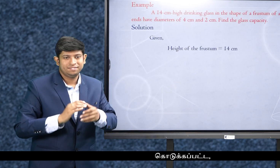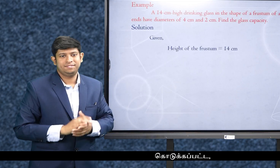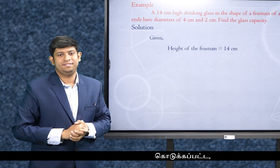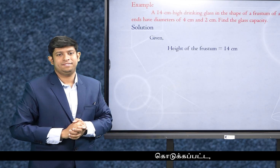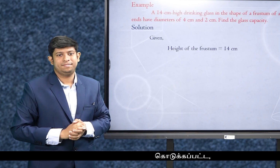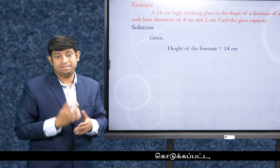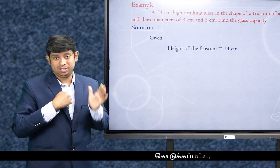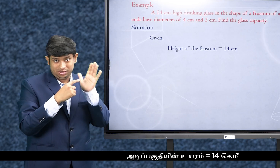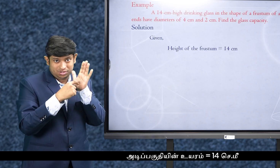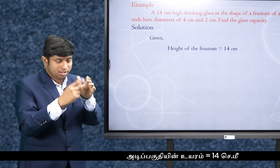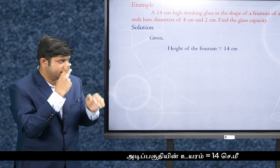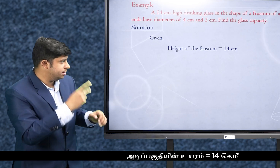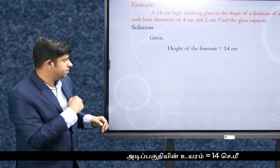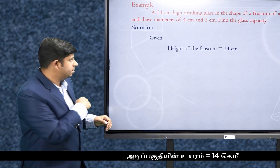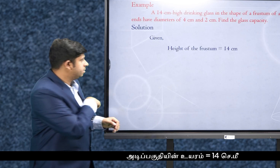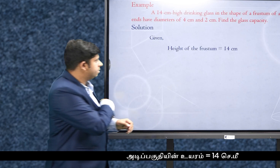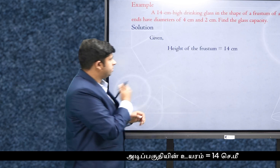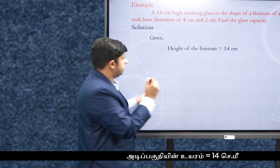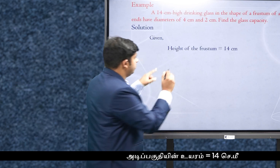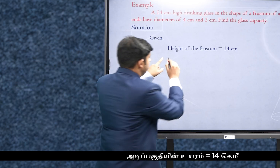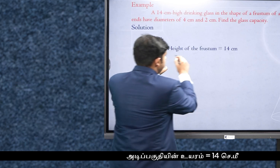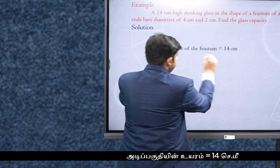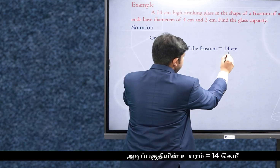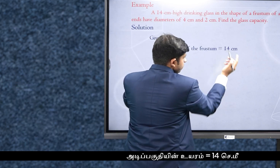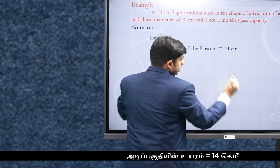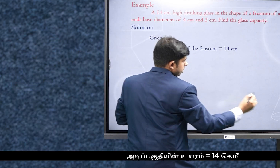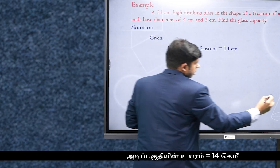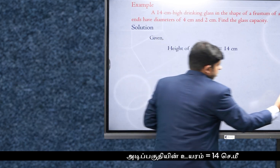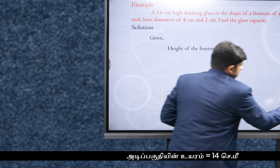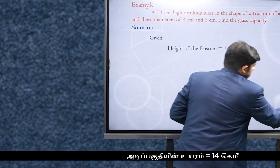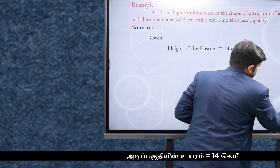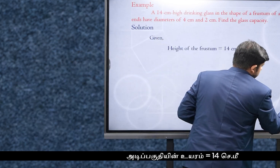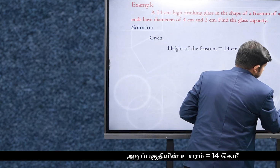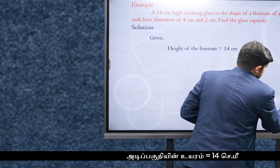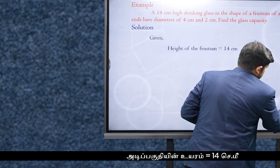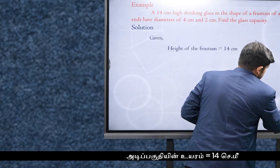கொடுக்கப்பட்ட அடிகண்டத்தின் உயரம் ஈடு 14 சென்டிமீட்டர்.